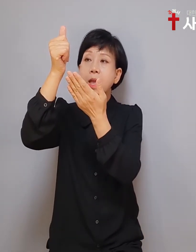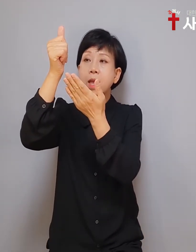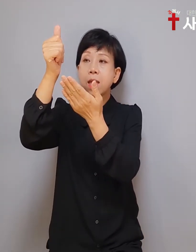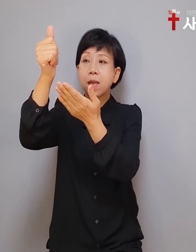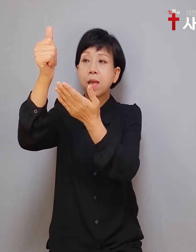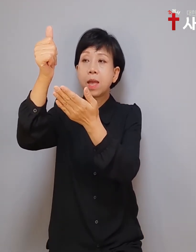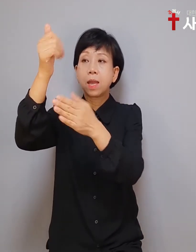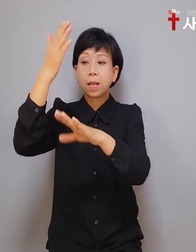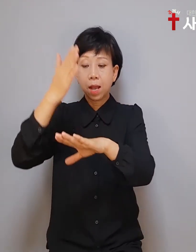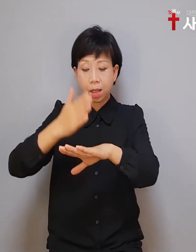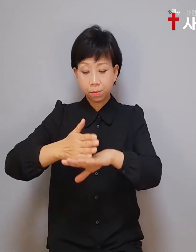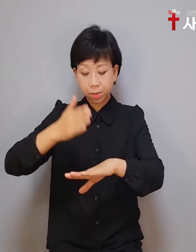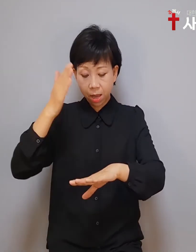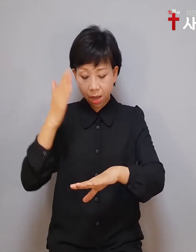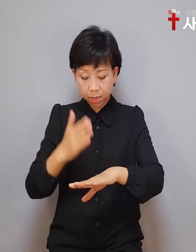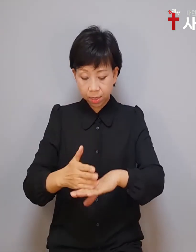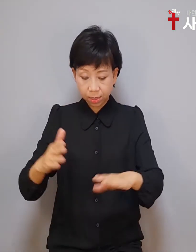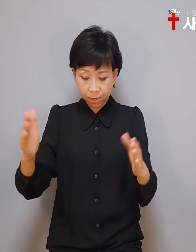주께